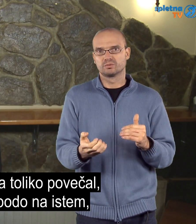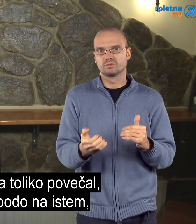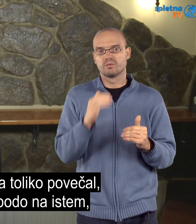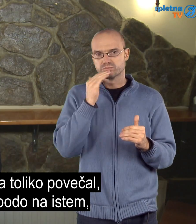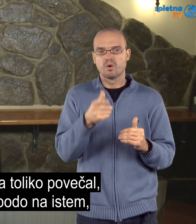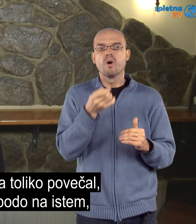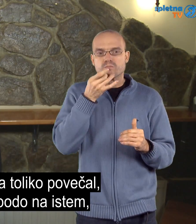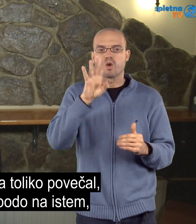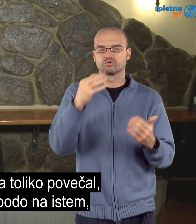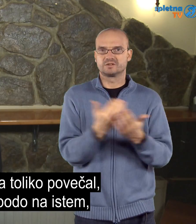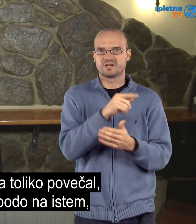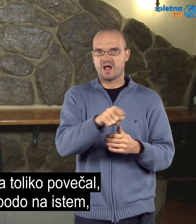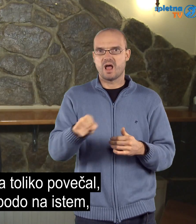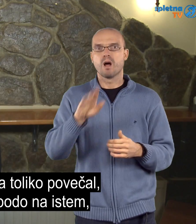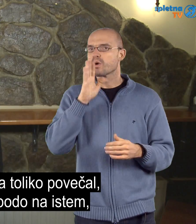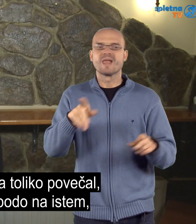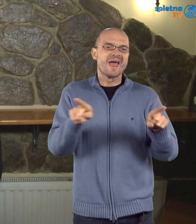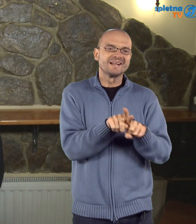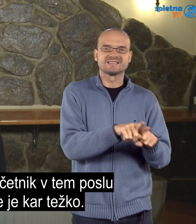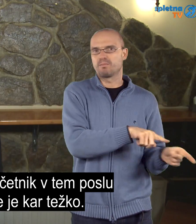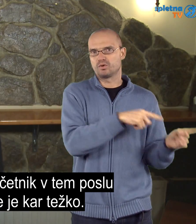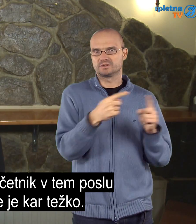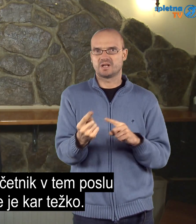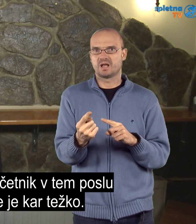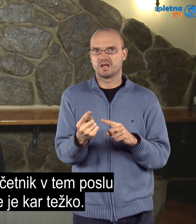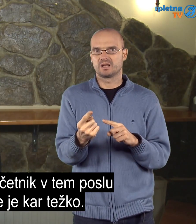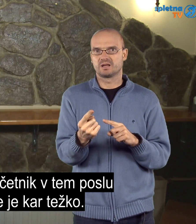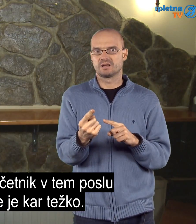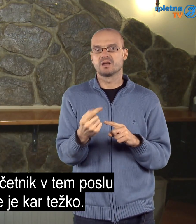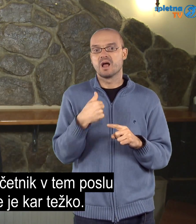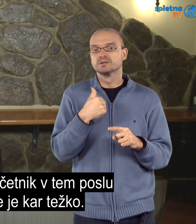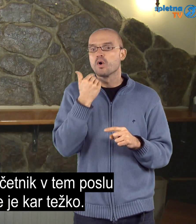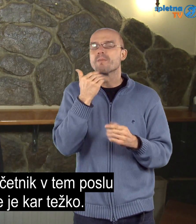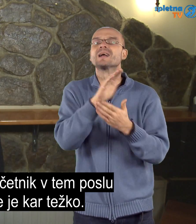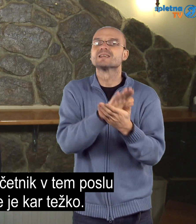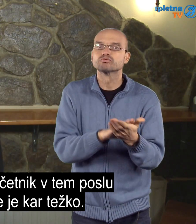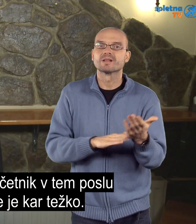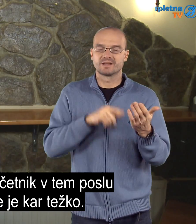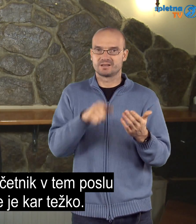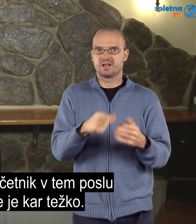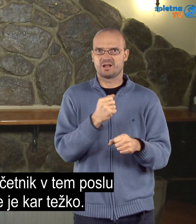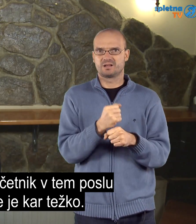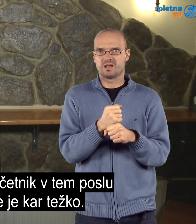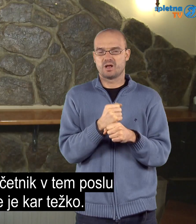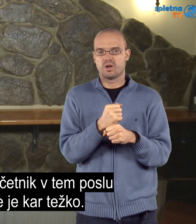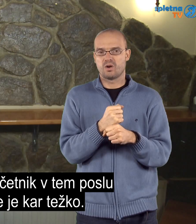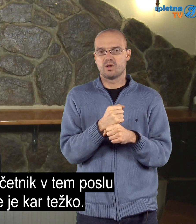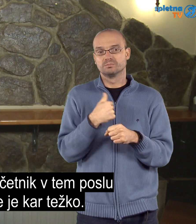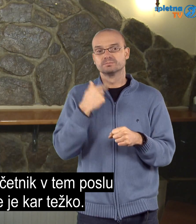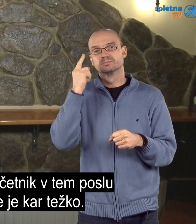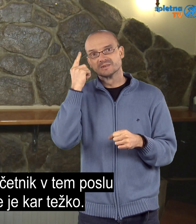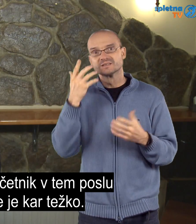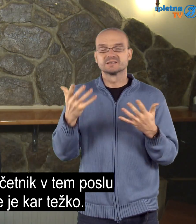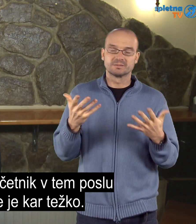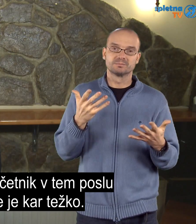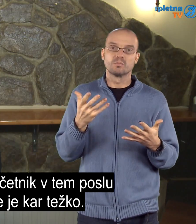to boljš, da bo v bistvu na istem, kakor so bile zdaj. Sem pa pač začetnik v tem biznisu in